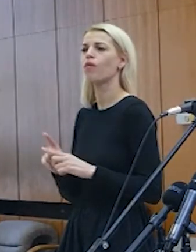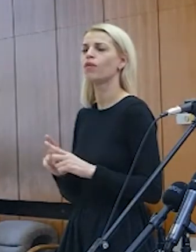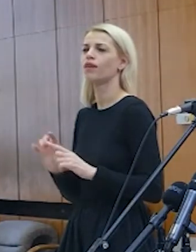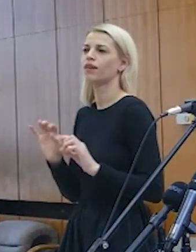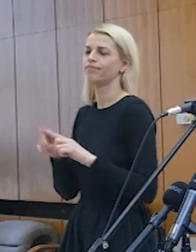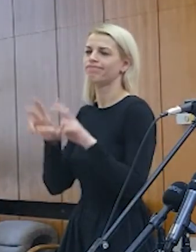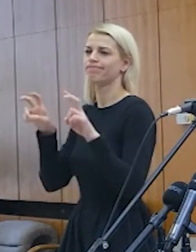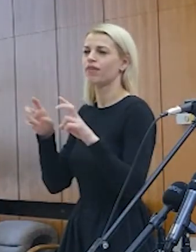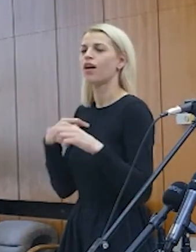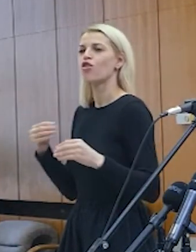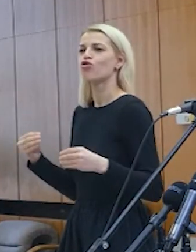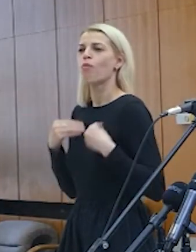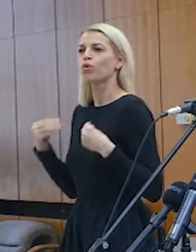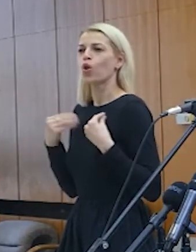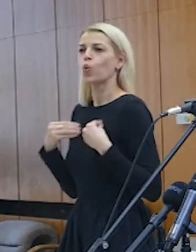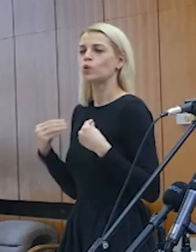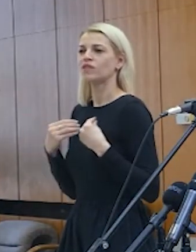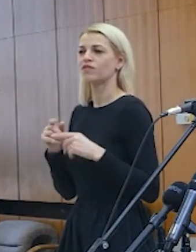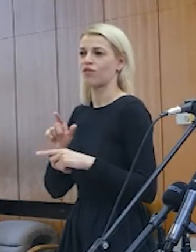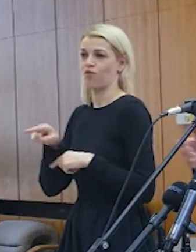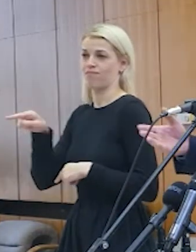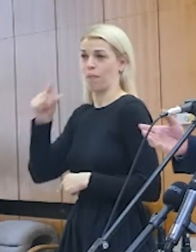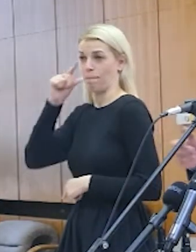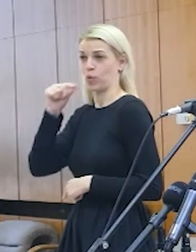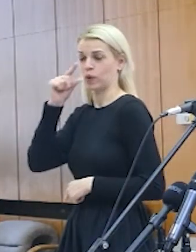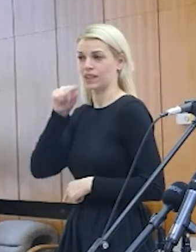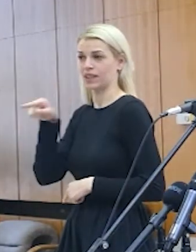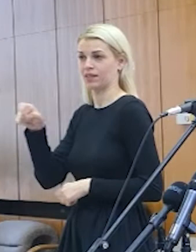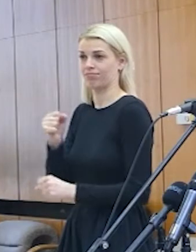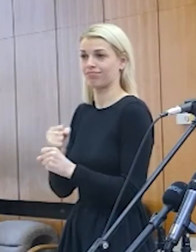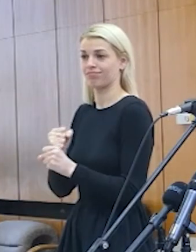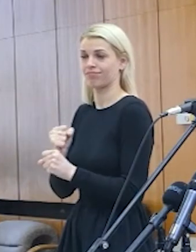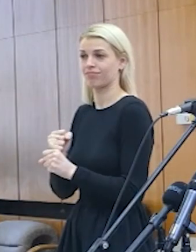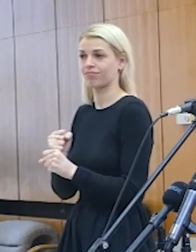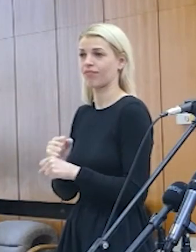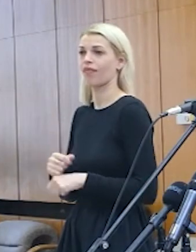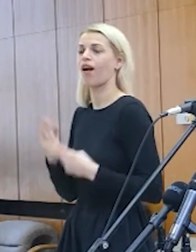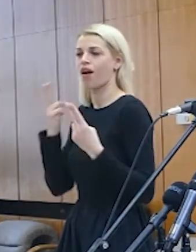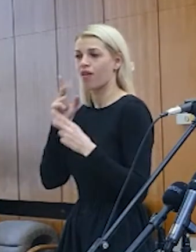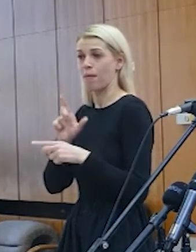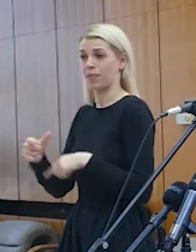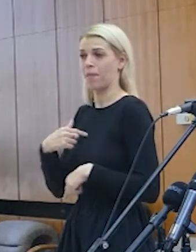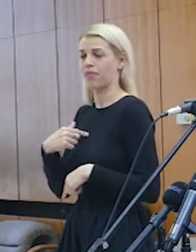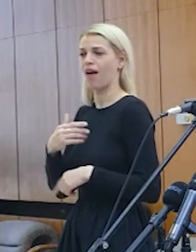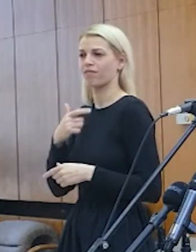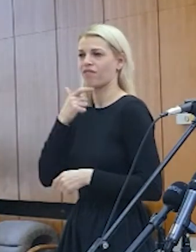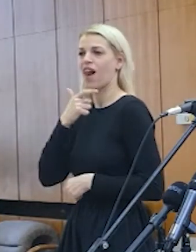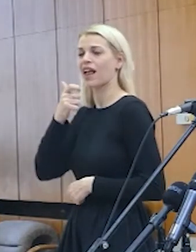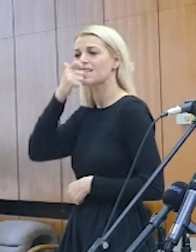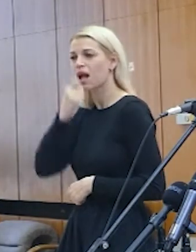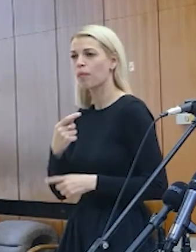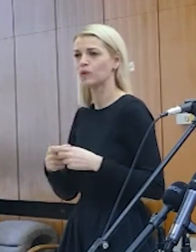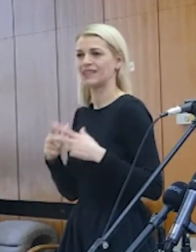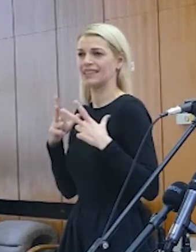sa Vladimír Putin pustil, a ako som povedal, pre mňa je to veľkým aj sklamaním, aj